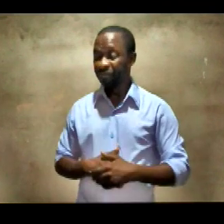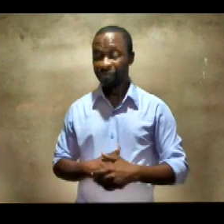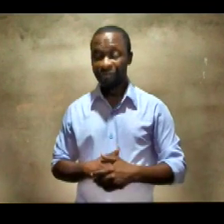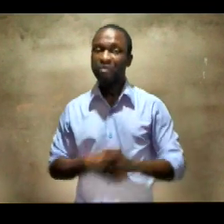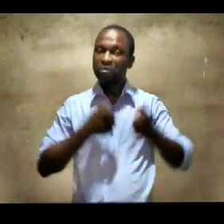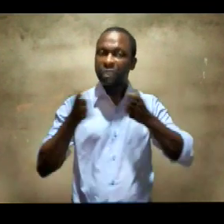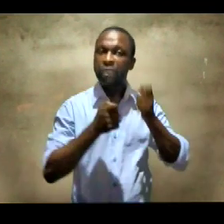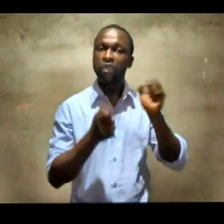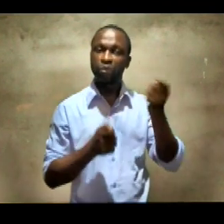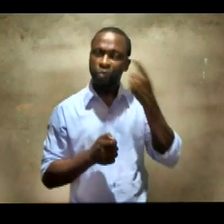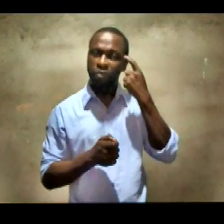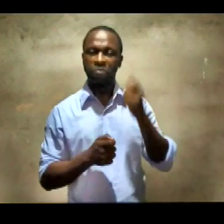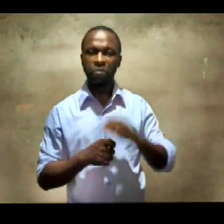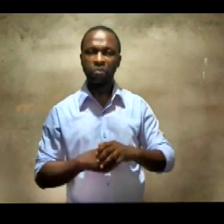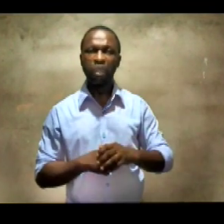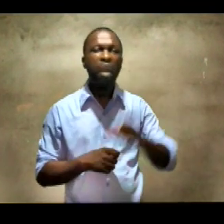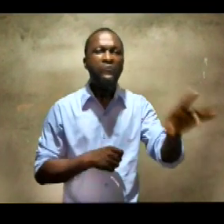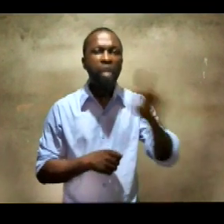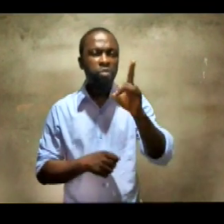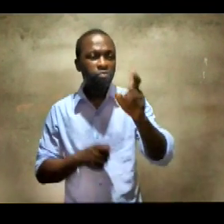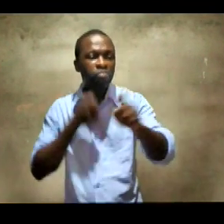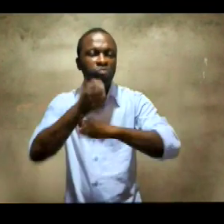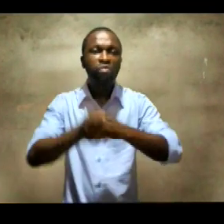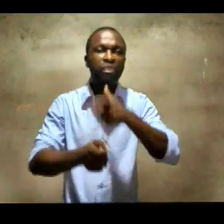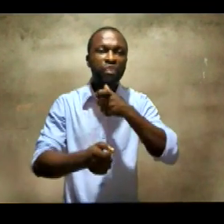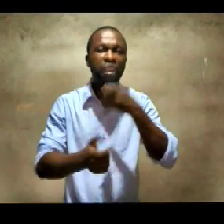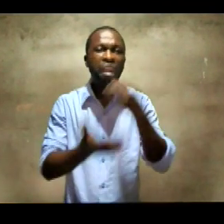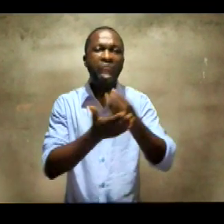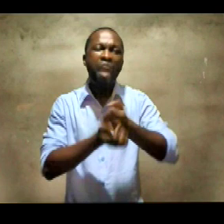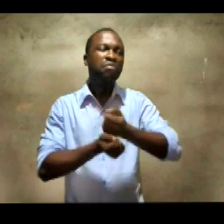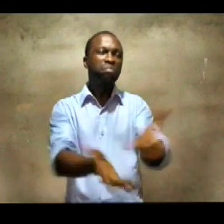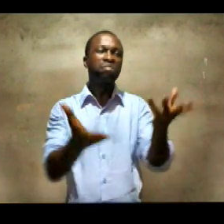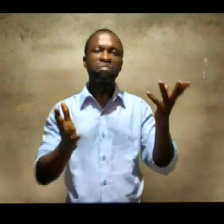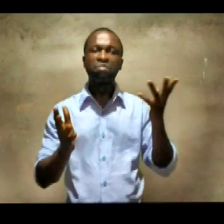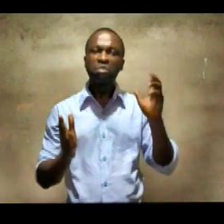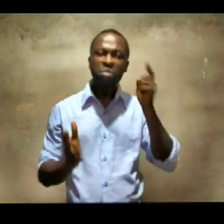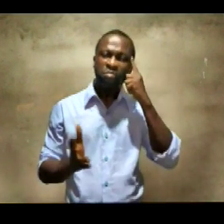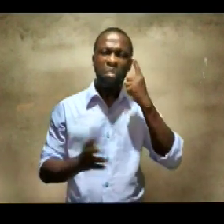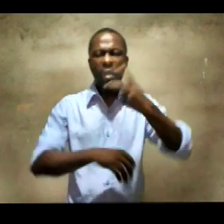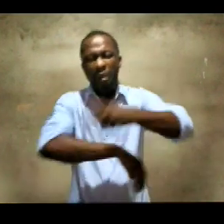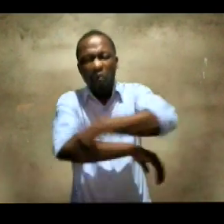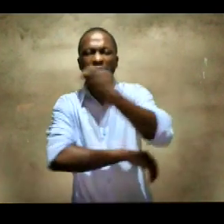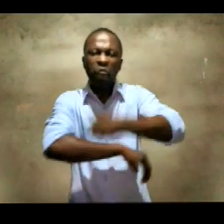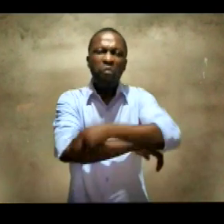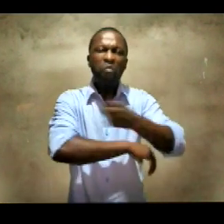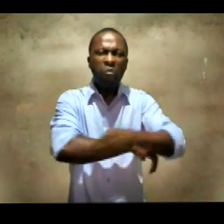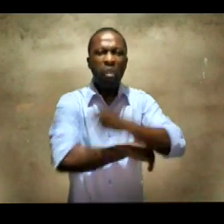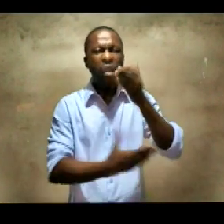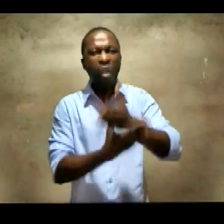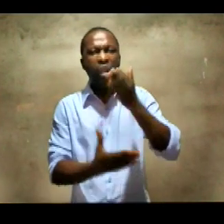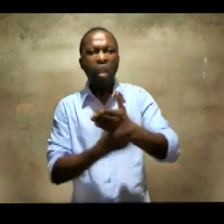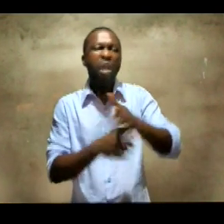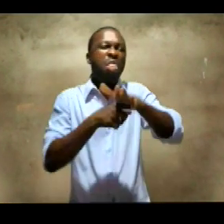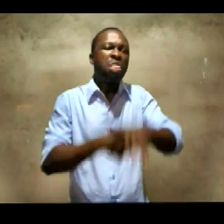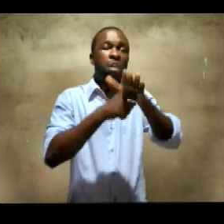2017. Les accusés sont poursuivis pour dilapidation de deniers publics, abus de fonction et octroi d'indus avantages dans des dossiers relatifs